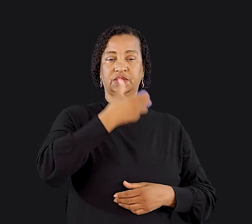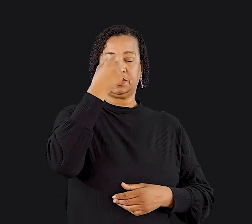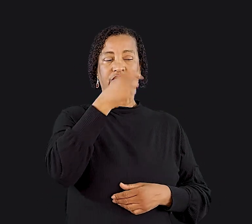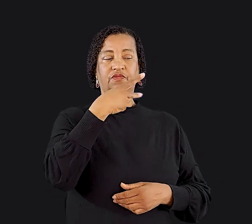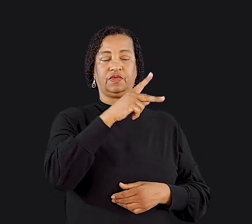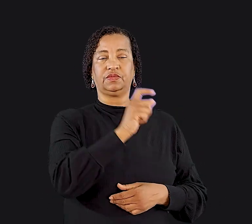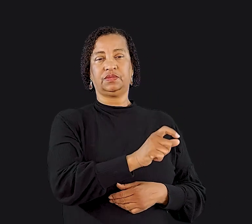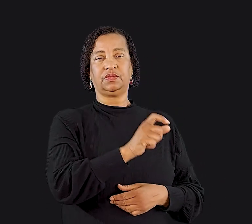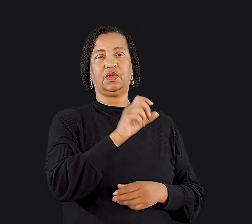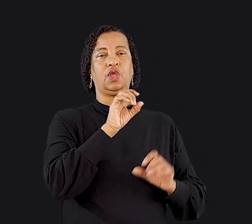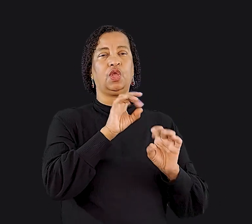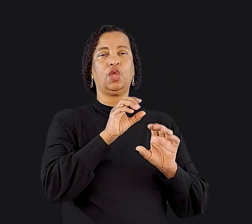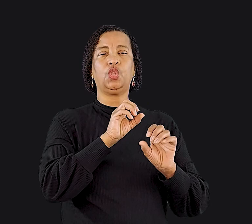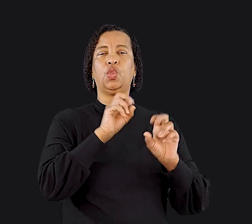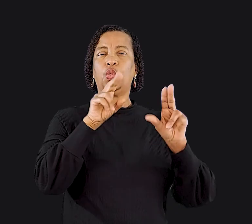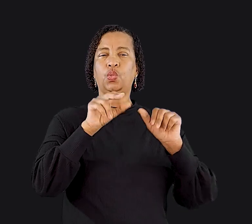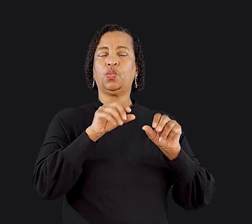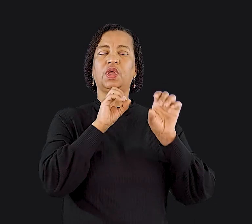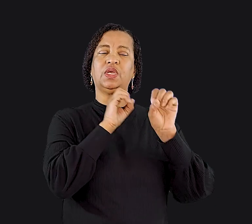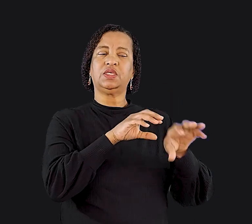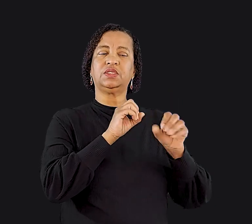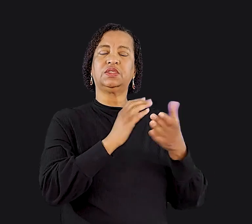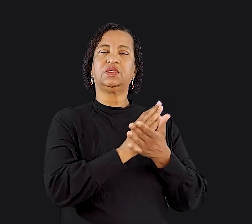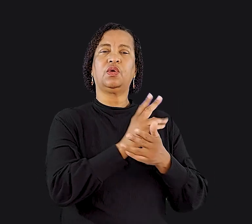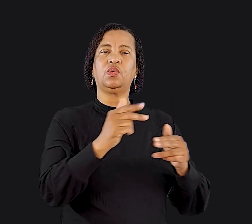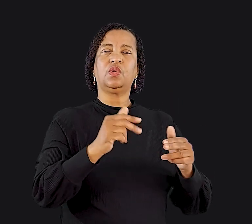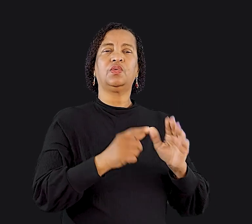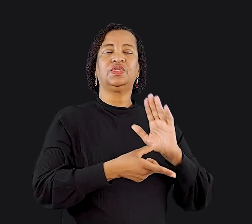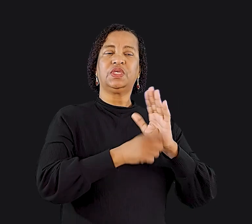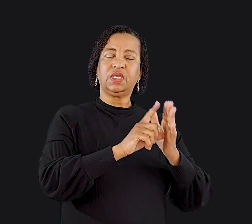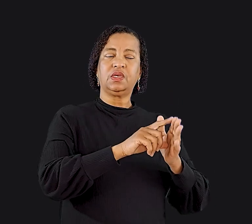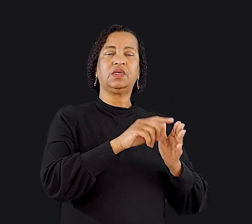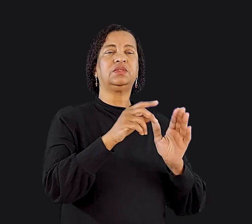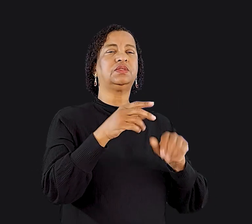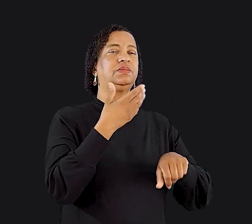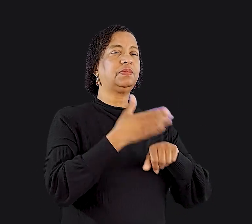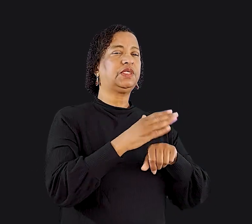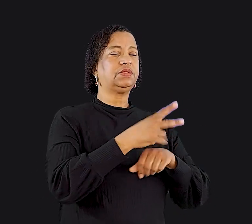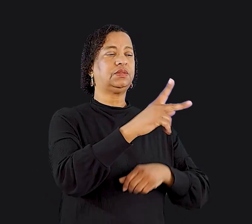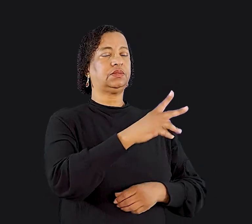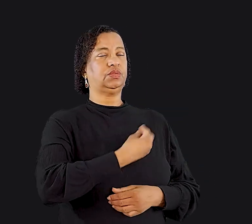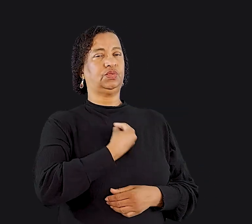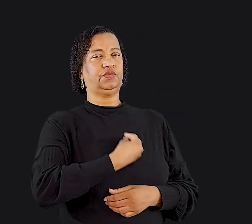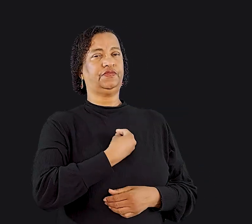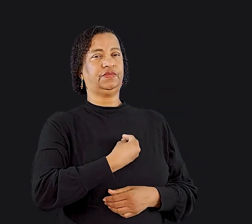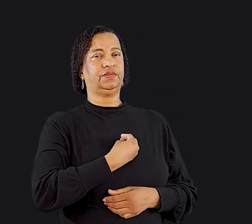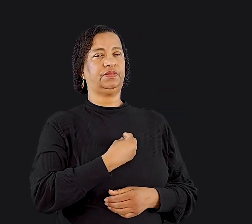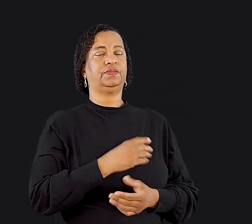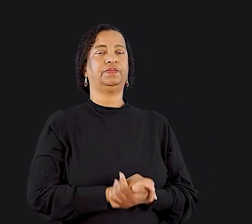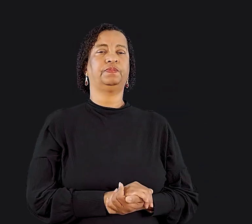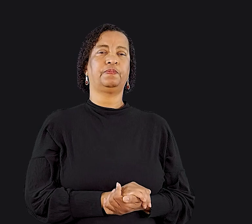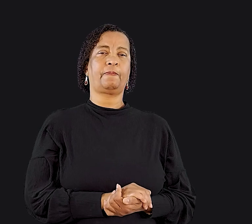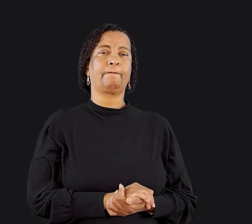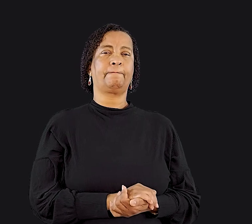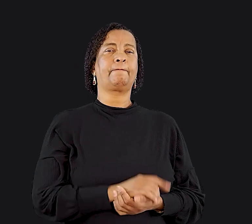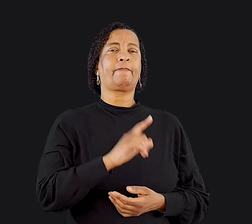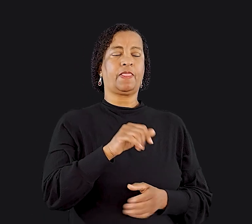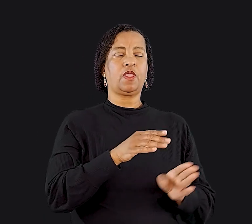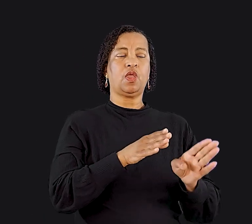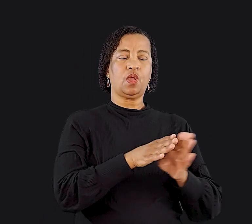Você nunca deve ensinar ao seu rebanho alguma coisa que não tenha aplicado primeiro na sua própria vida, hein, Timóteo? Esse é um